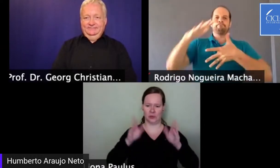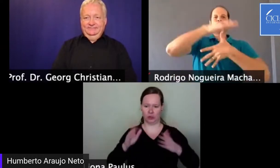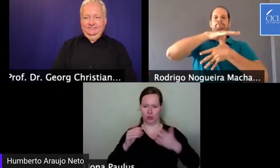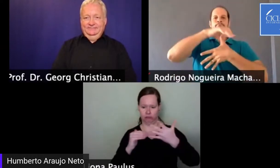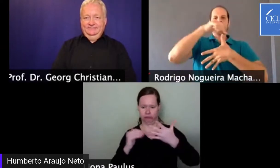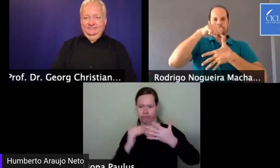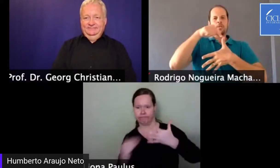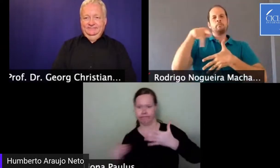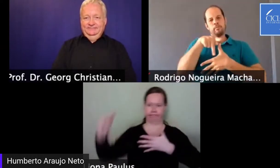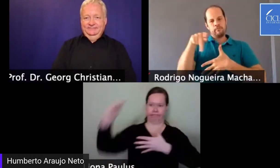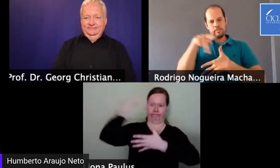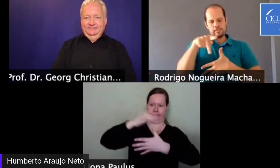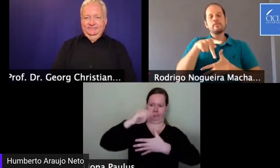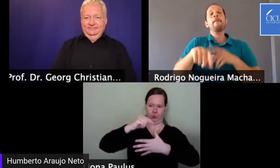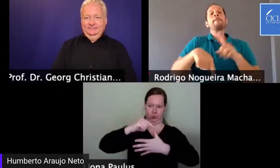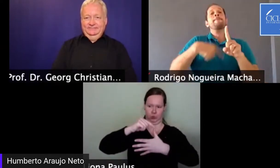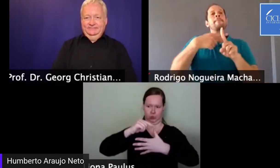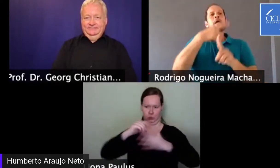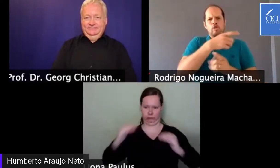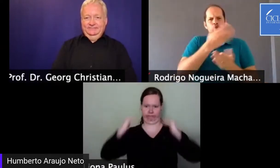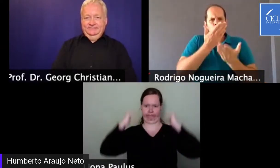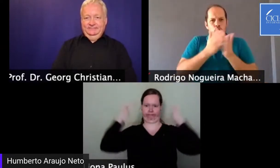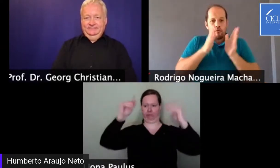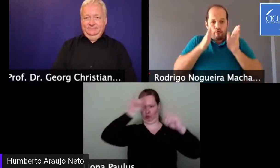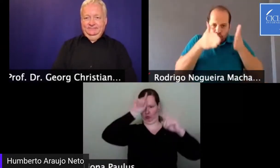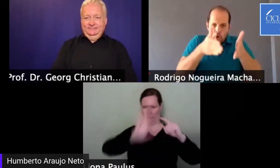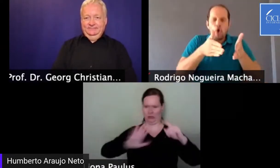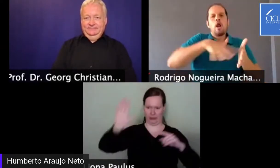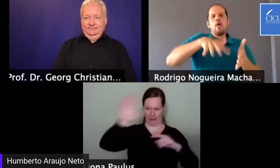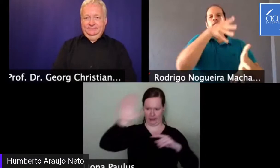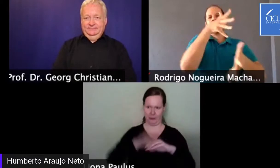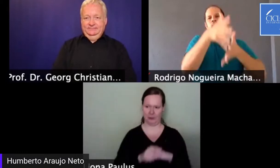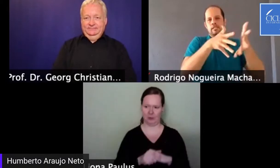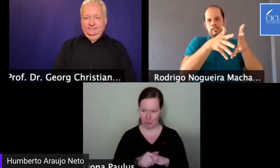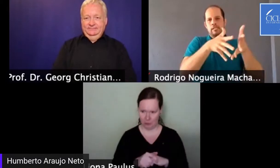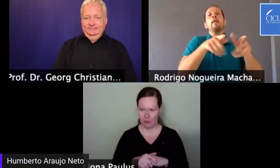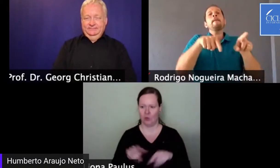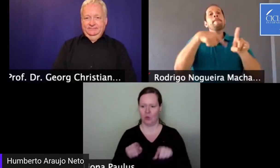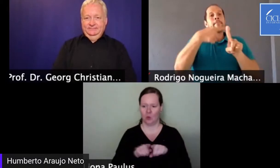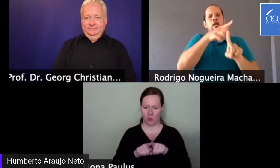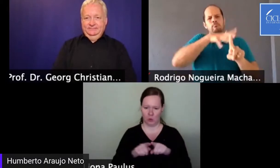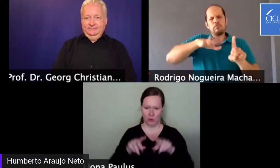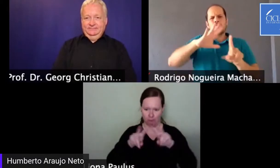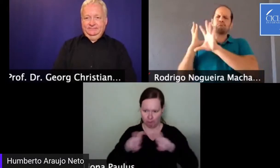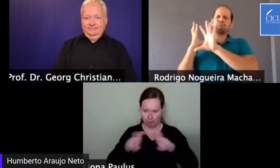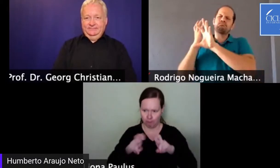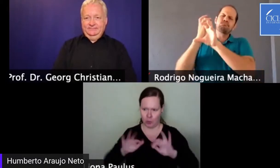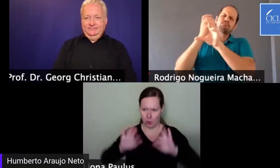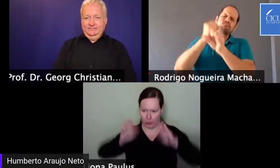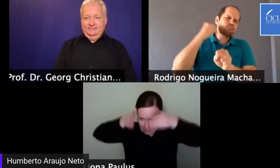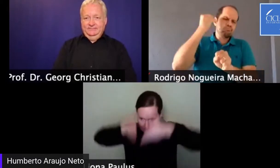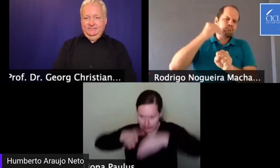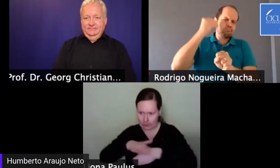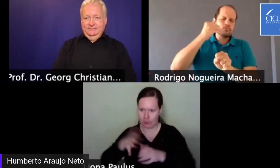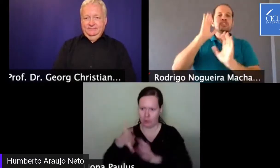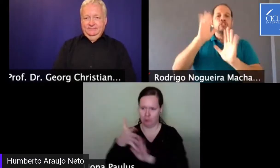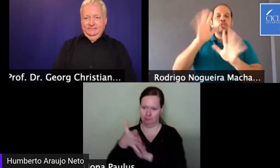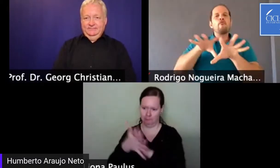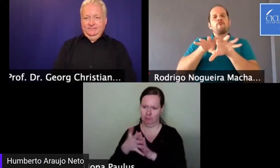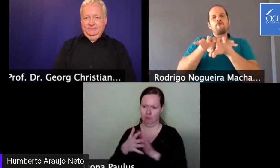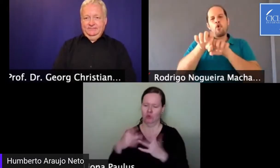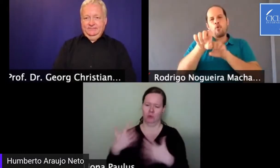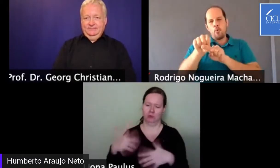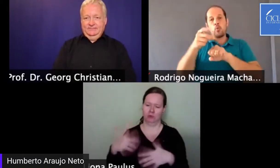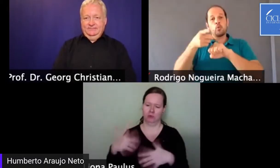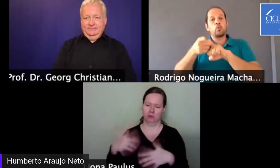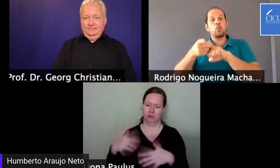é professor titular já nessa universidade, trabalha nessa linha, tem uma trajetória bastante